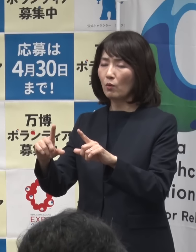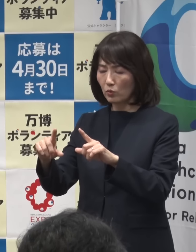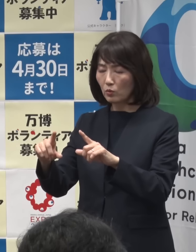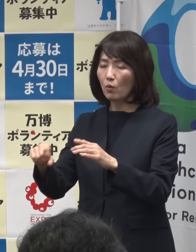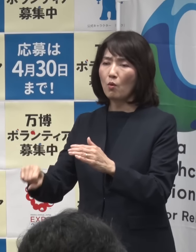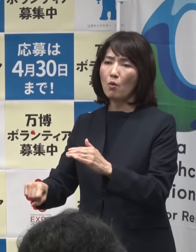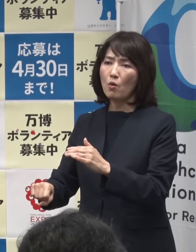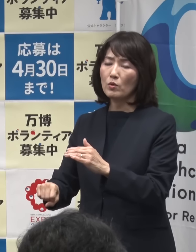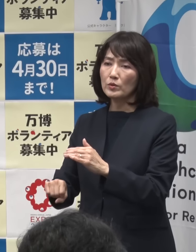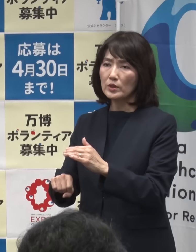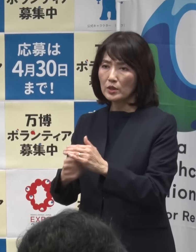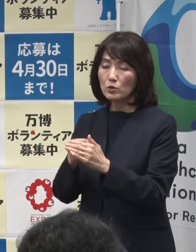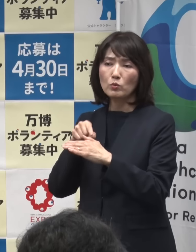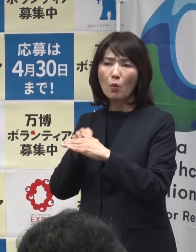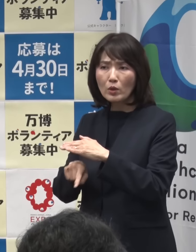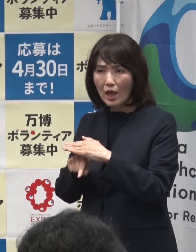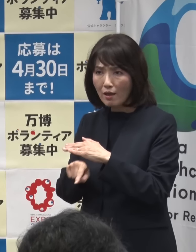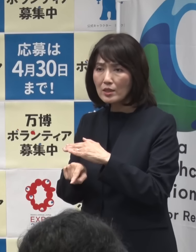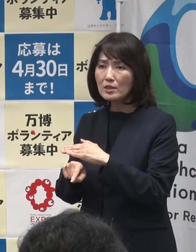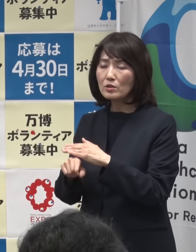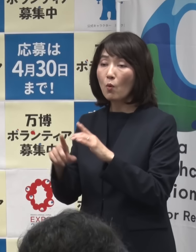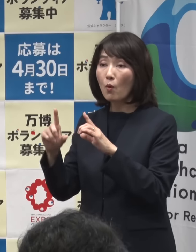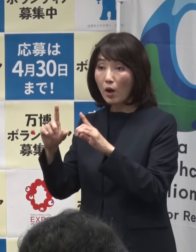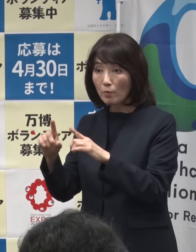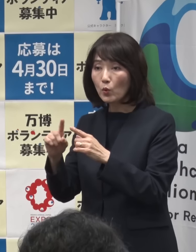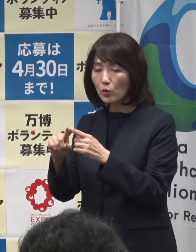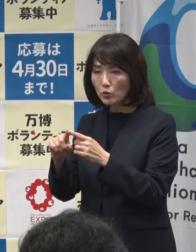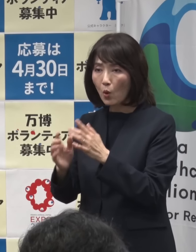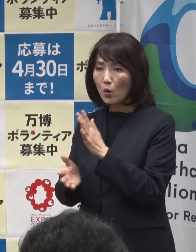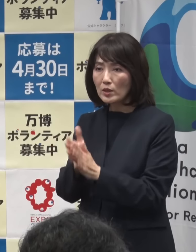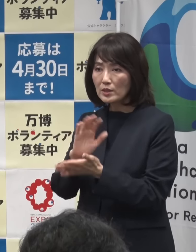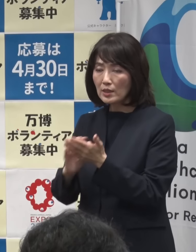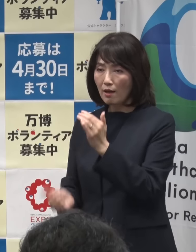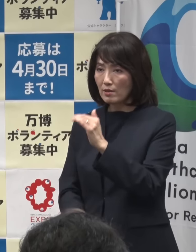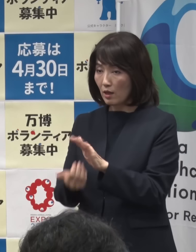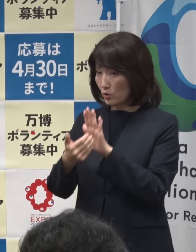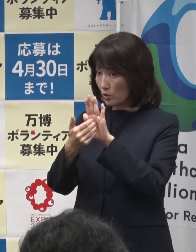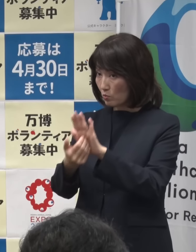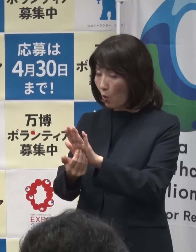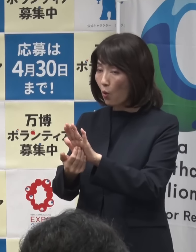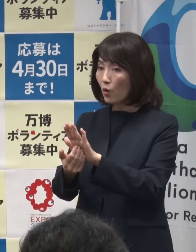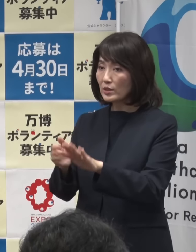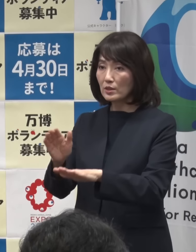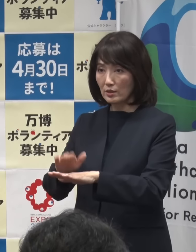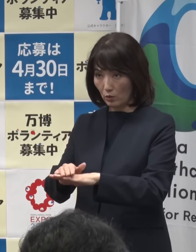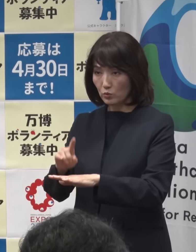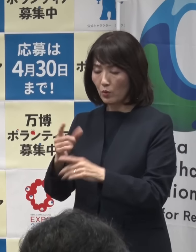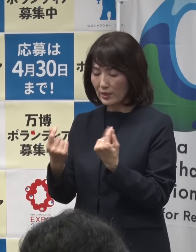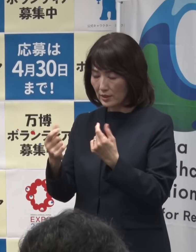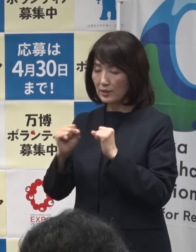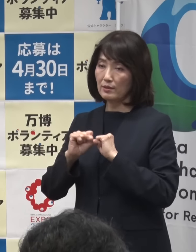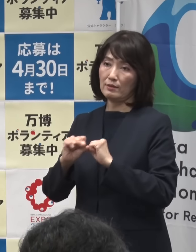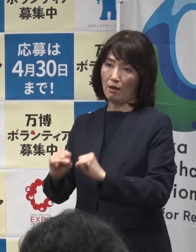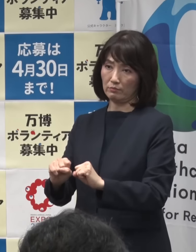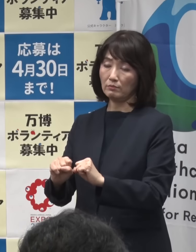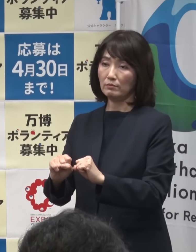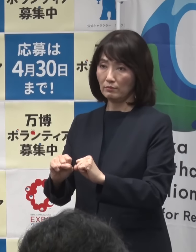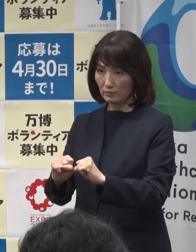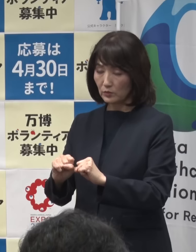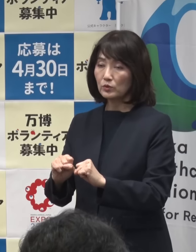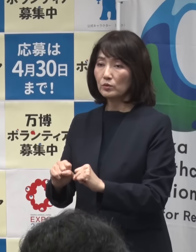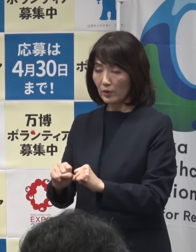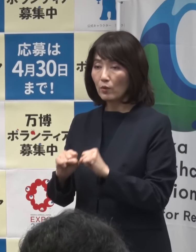の原因の発表と、それ再発防止策、それを再発防止策を今後徹底して行っていくということが